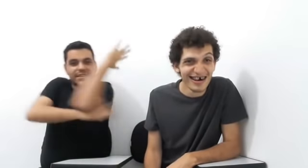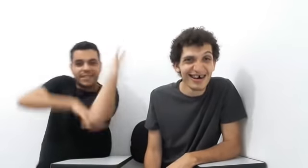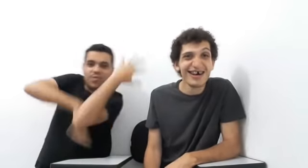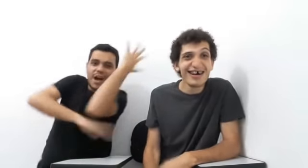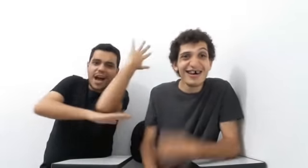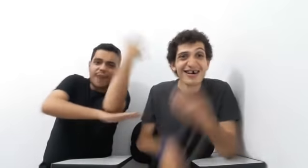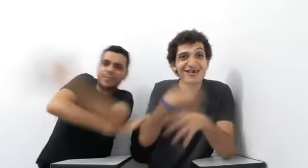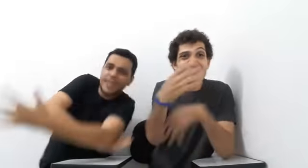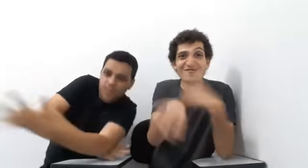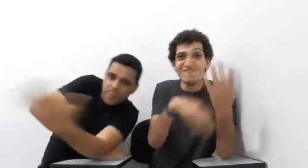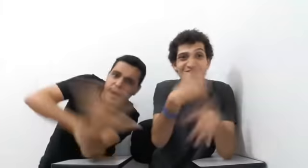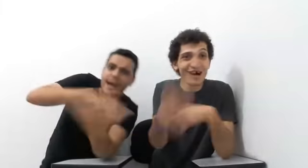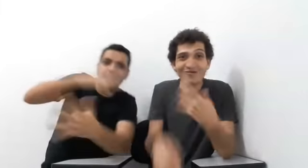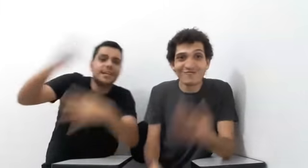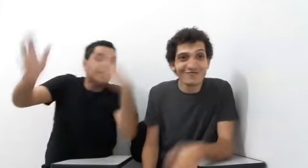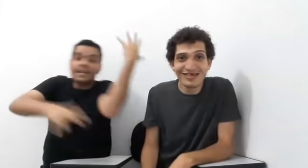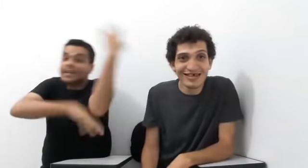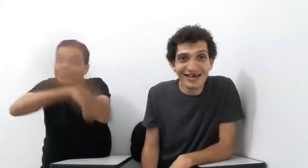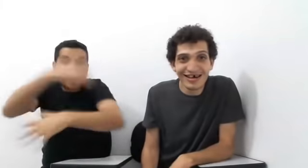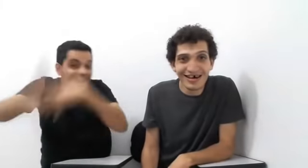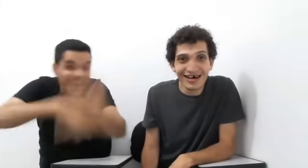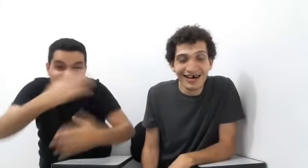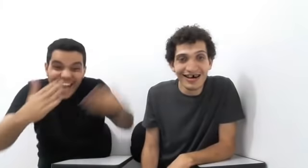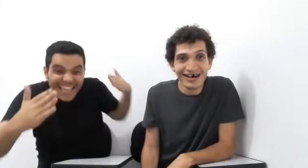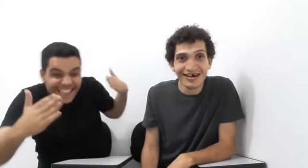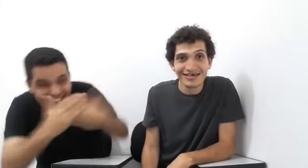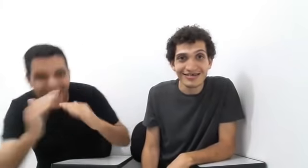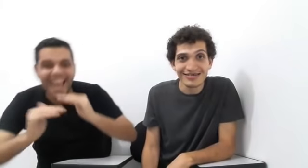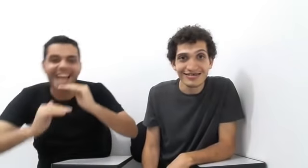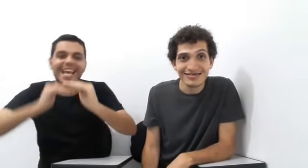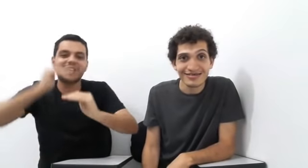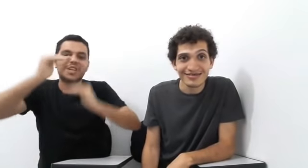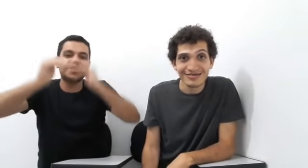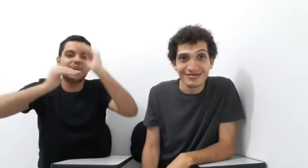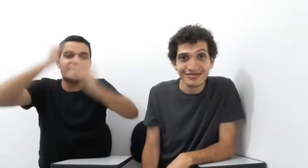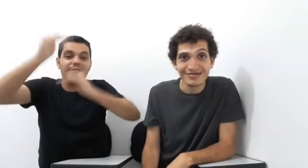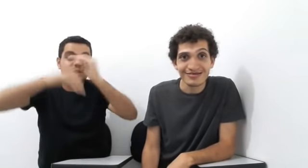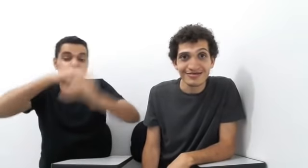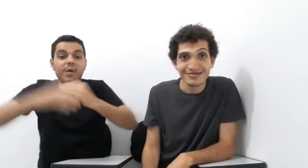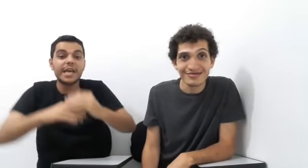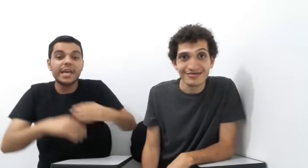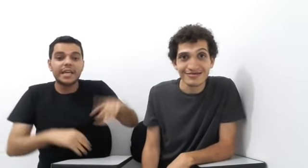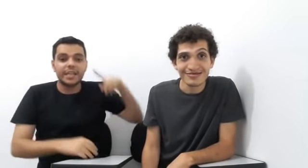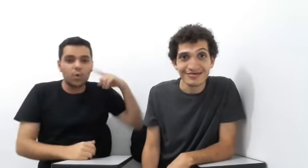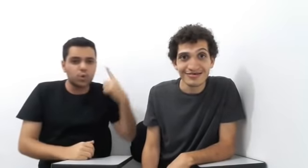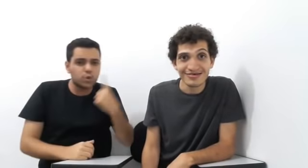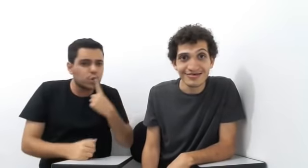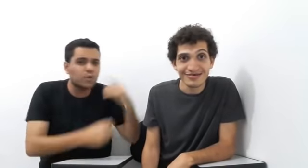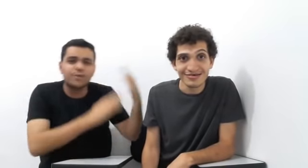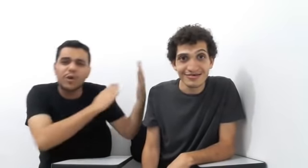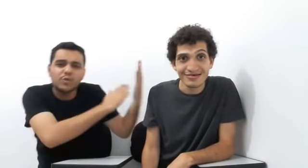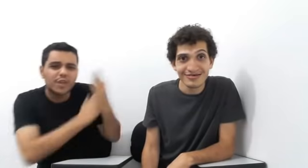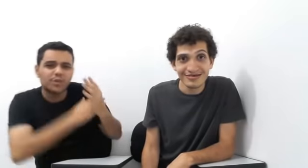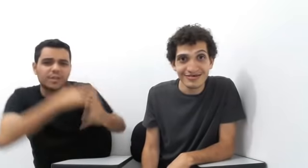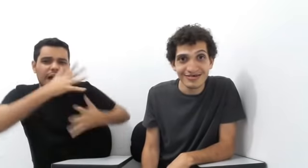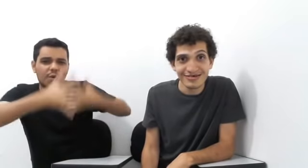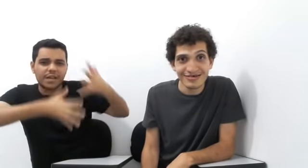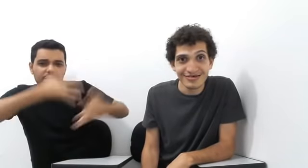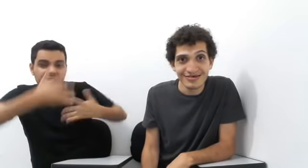sai uma árvore meio tombada, e vai, até que a gente aperfeiçoe. Então os surdos vão nos ajudar com a língua de